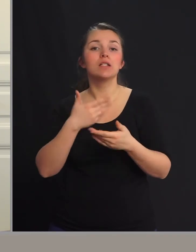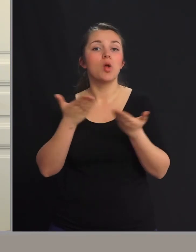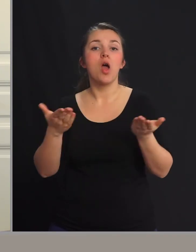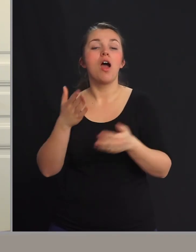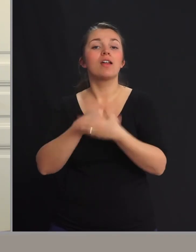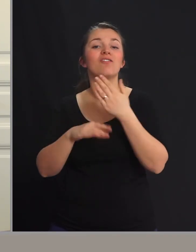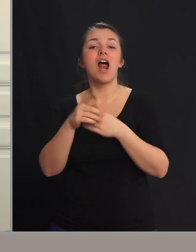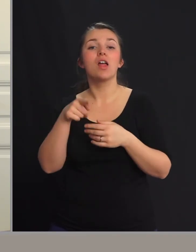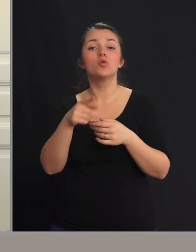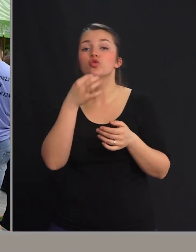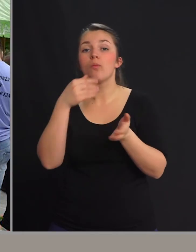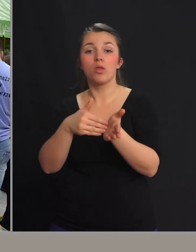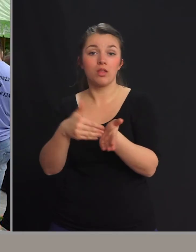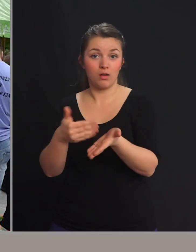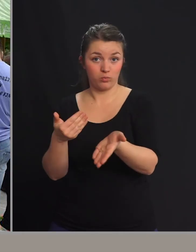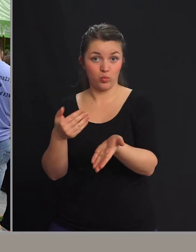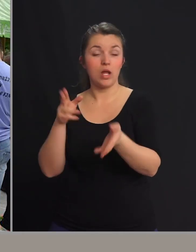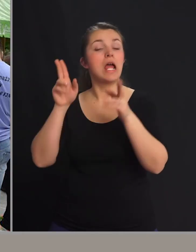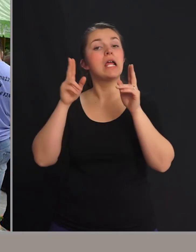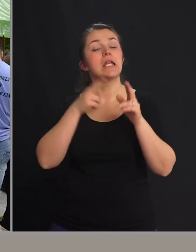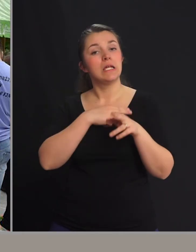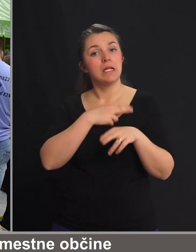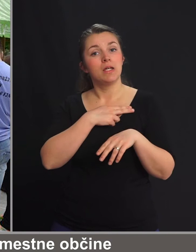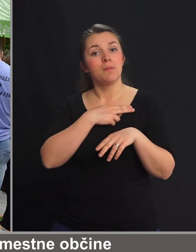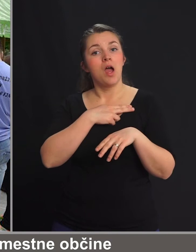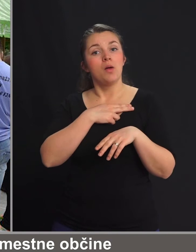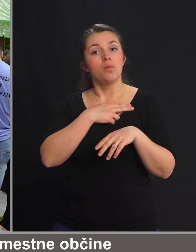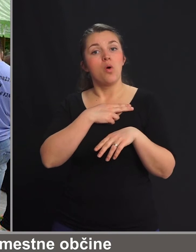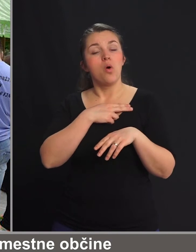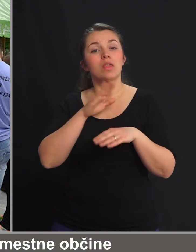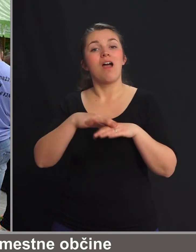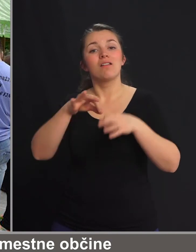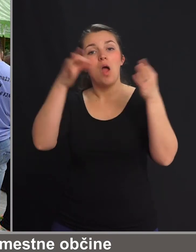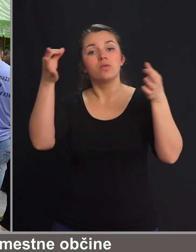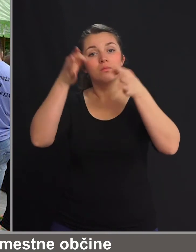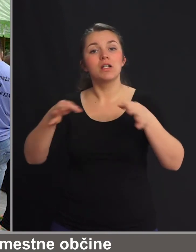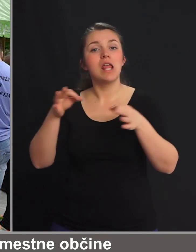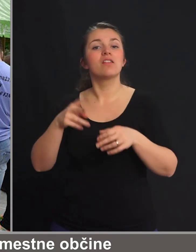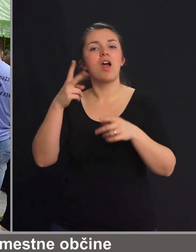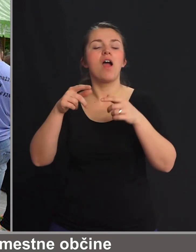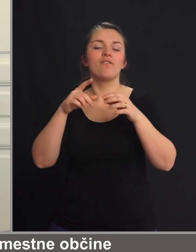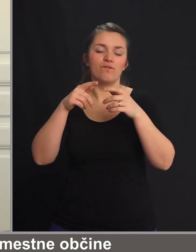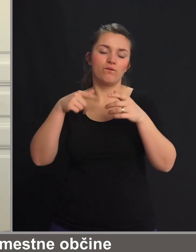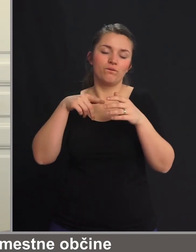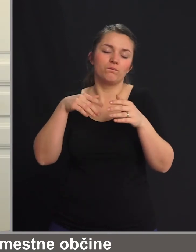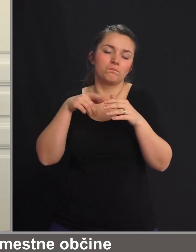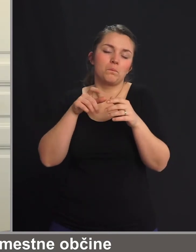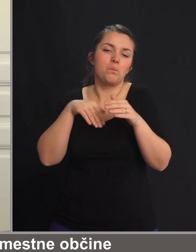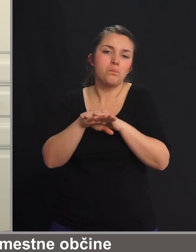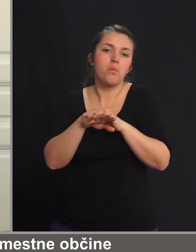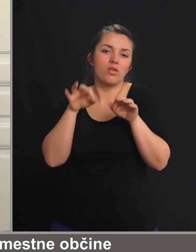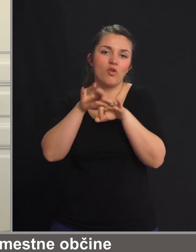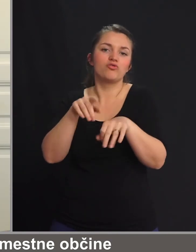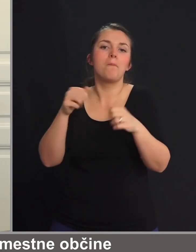ki je na razpolago invalidu, ki jo potrebuje. Imamo na javnih prireditvah v okviru